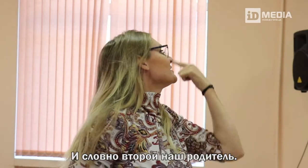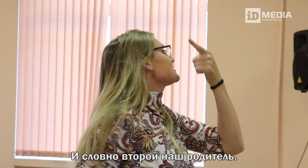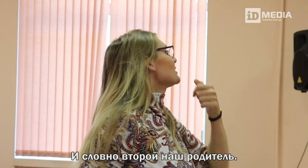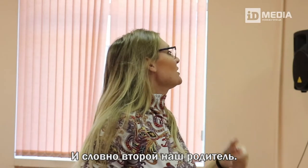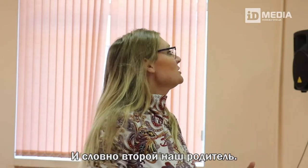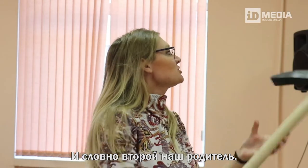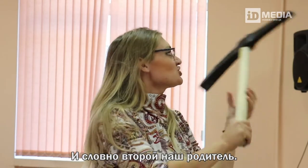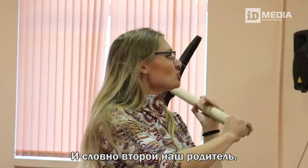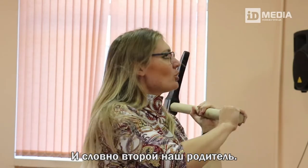словно второй наш